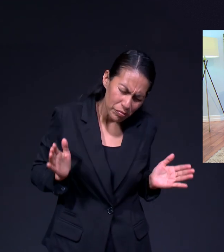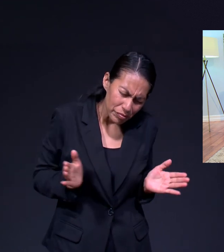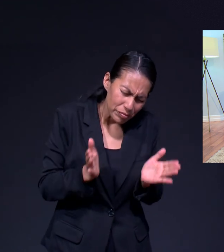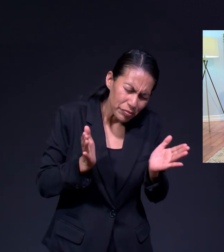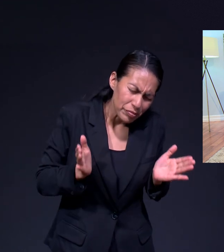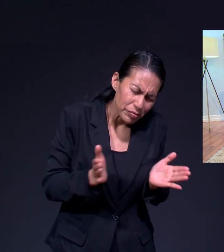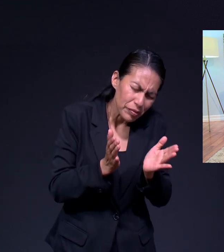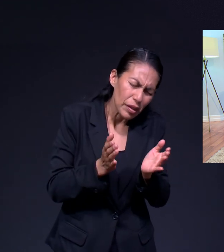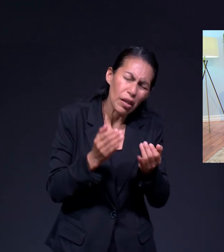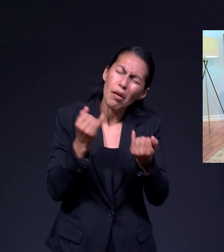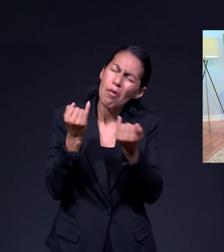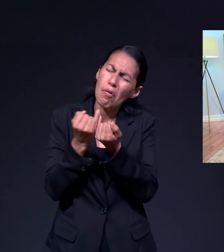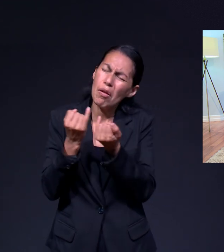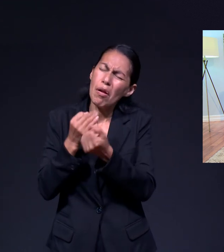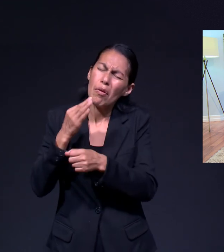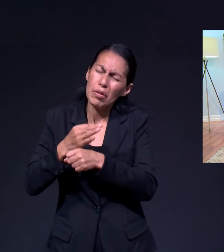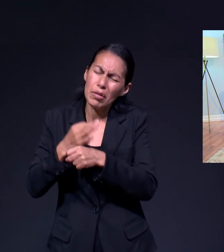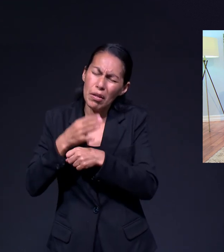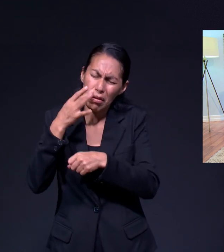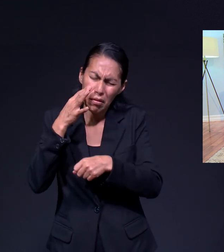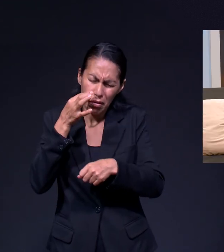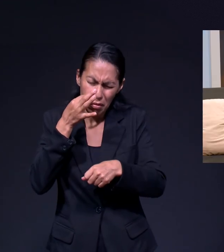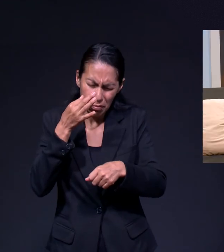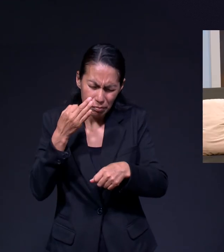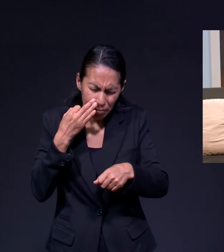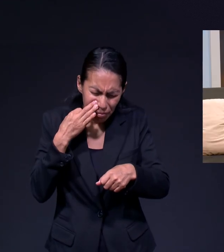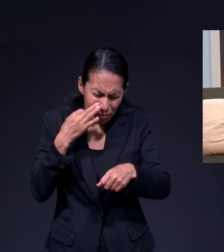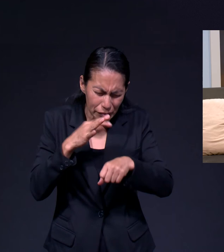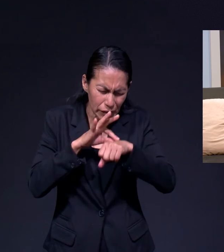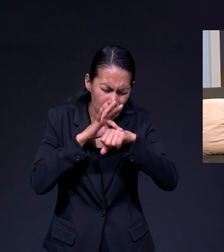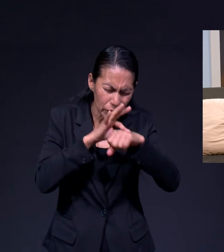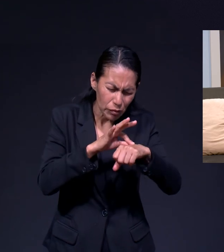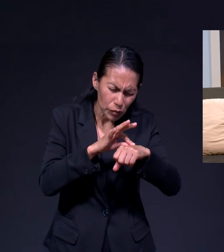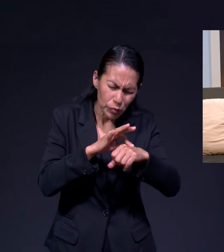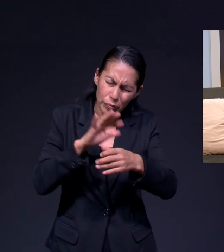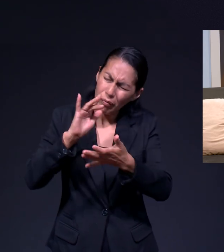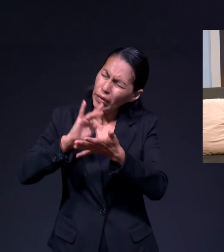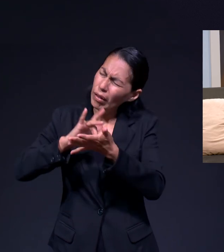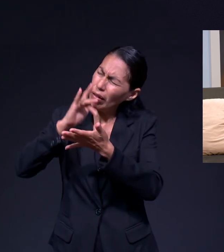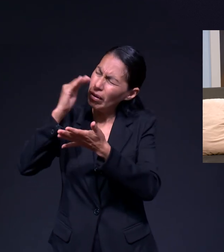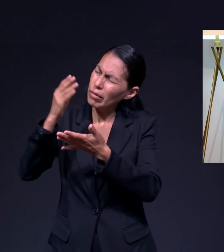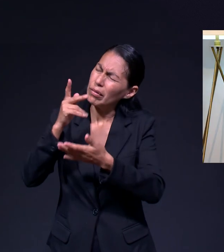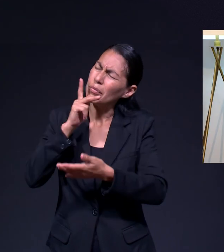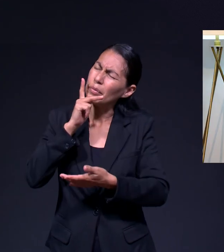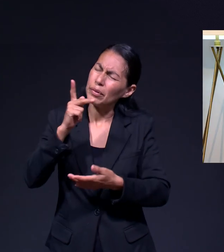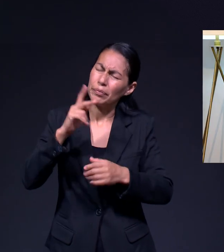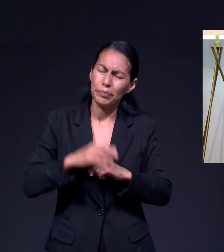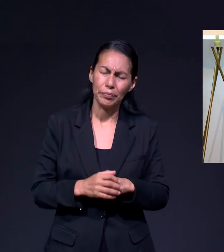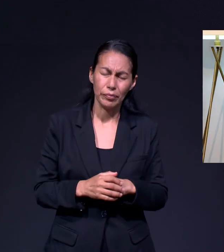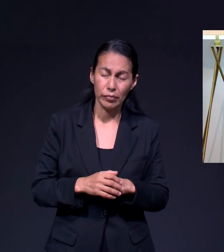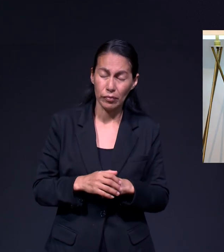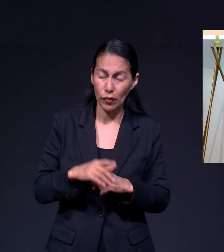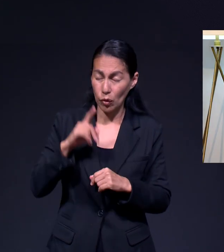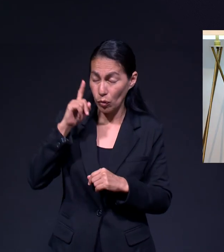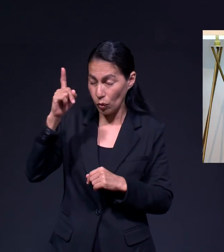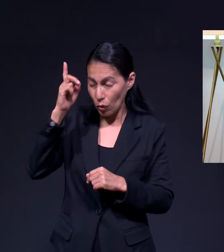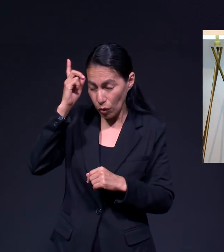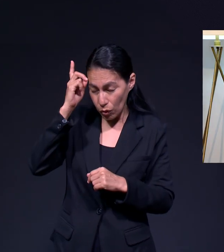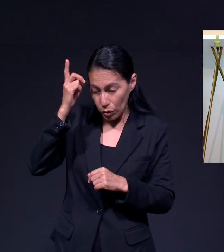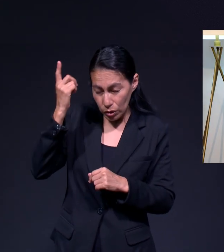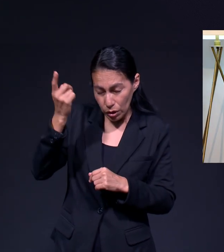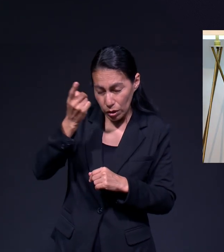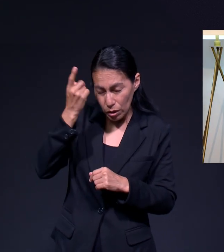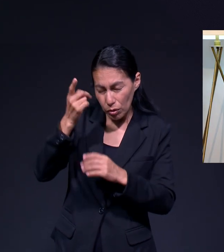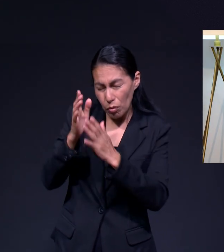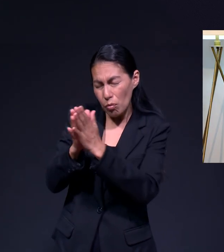en el testimonio de esta noche queremos pedirte dios eterno que tú tomen nuestro corazón